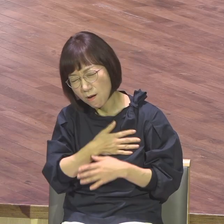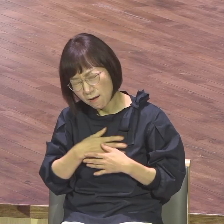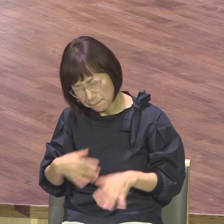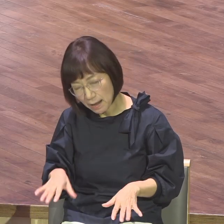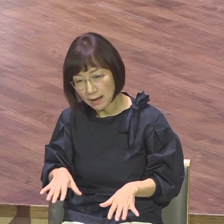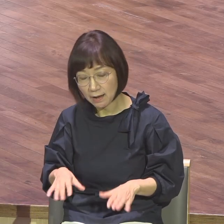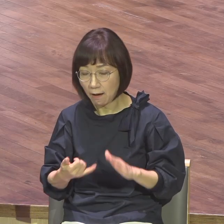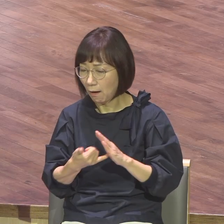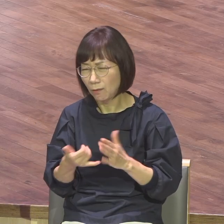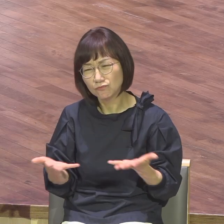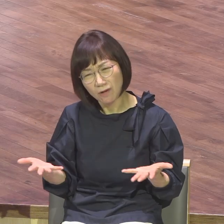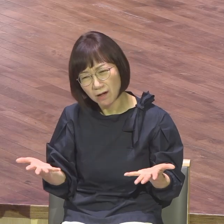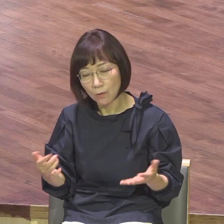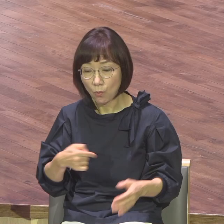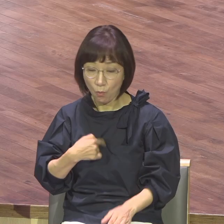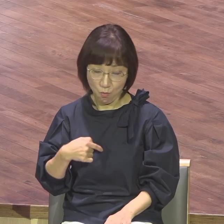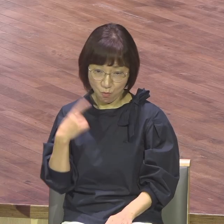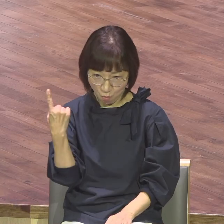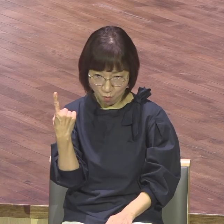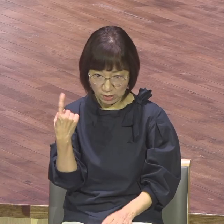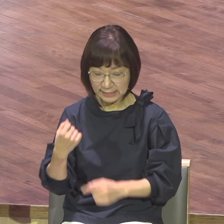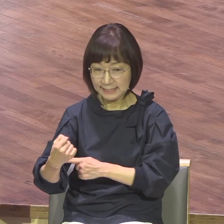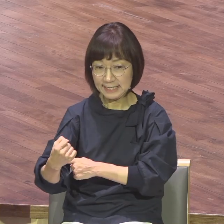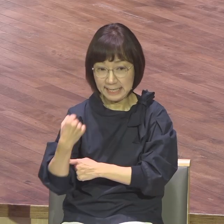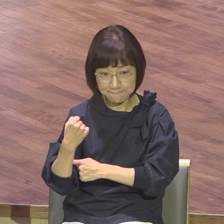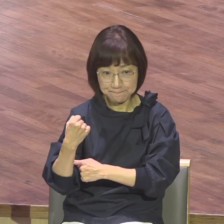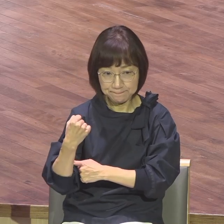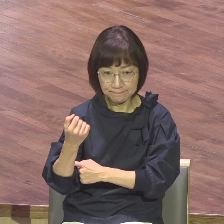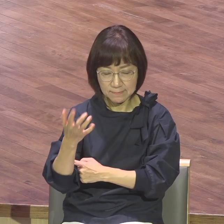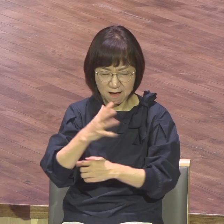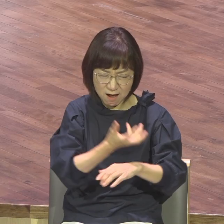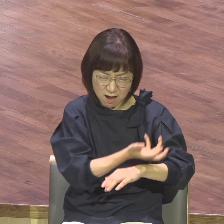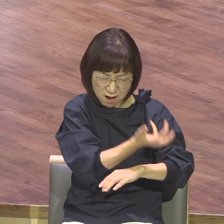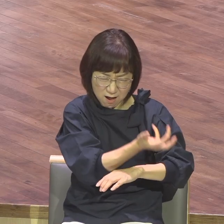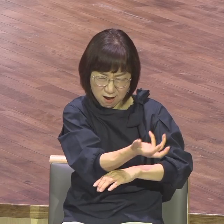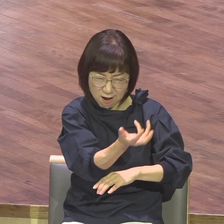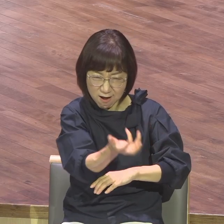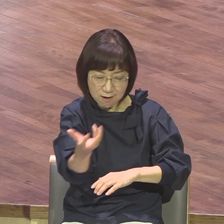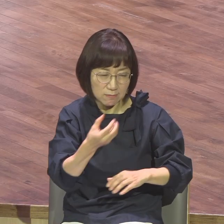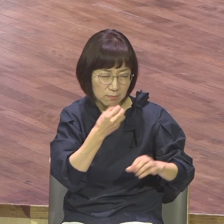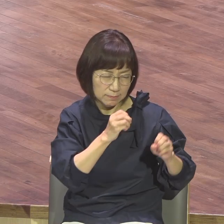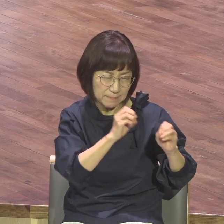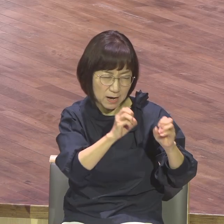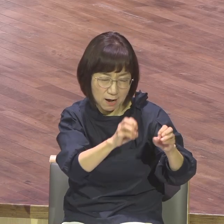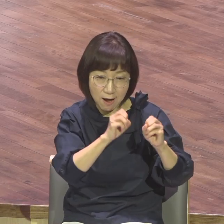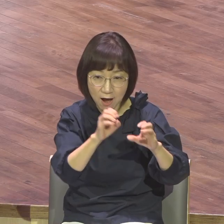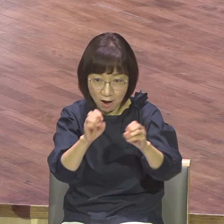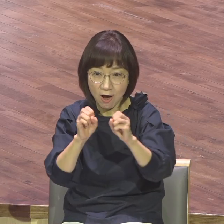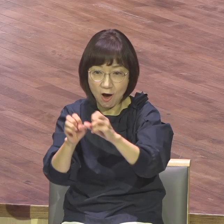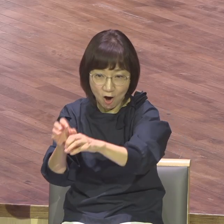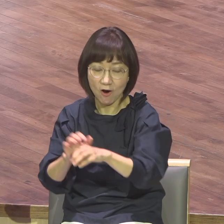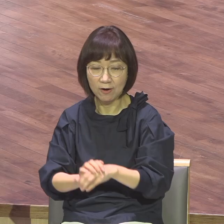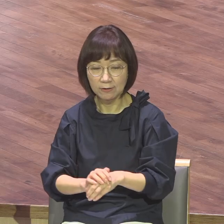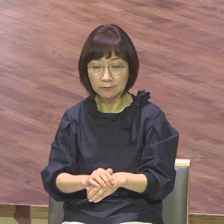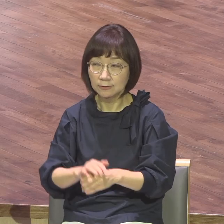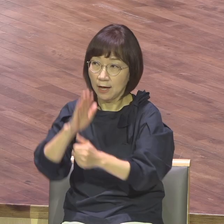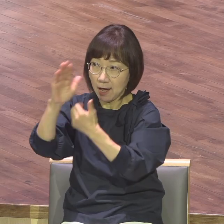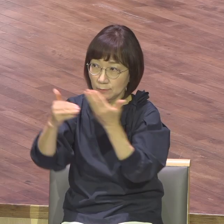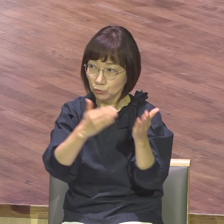혼자서 가족도 없어요. 혼자가 이렇게 사람들과 함께 가는 곳곳마다 예비해놓은 하나님 사람들